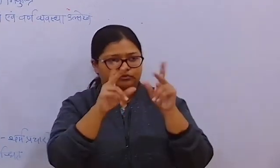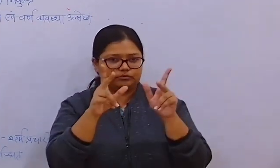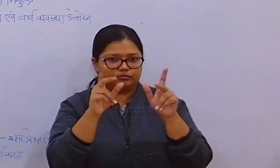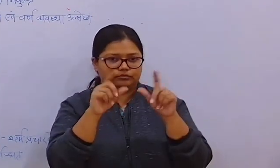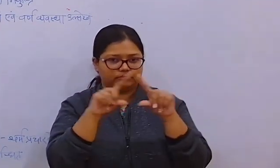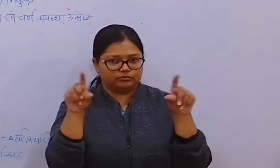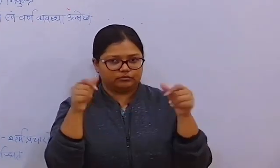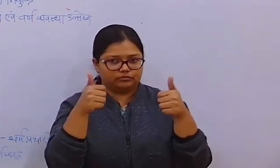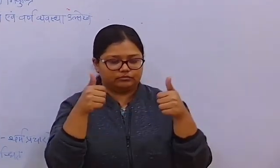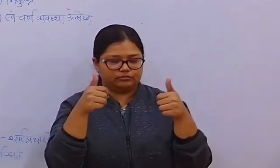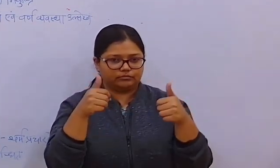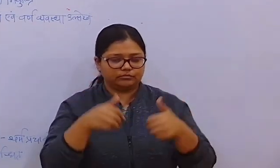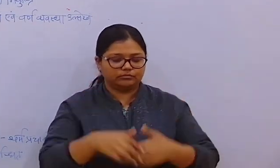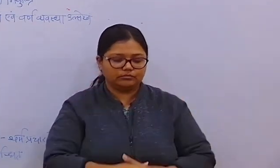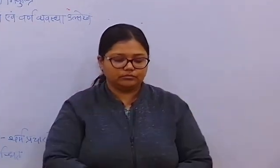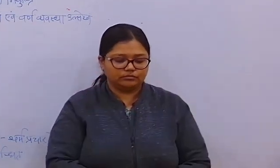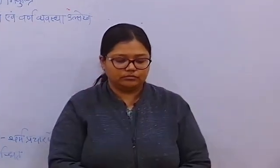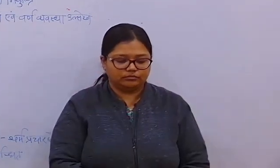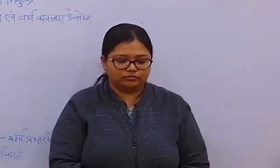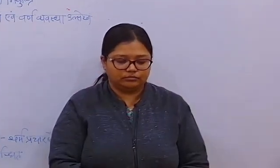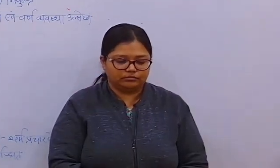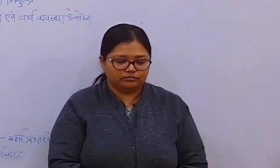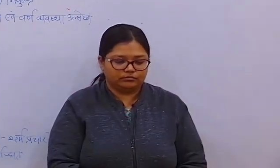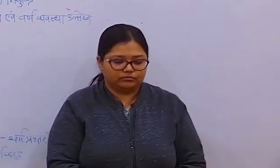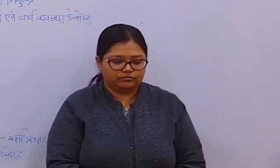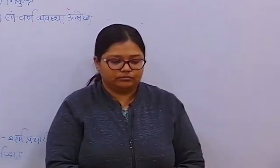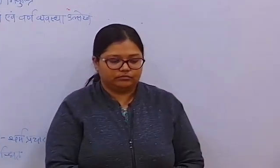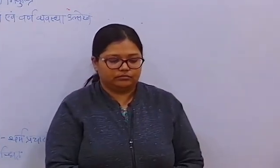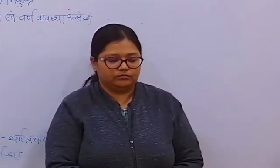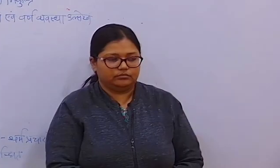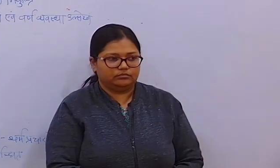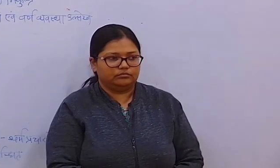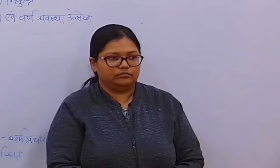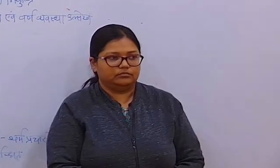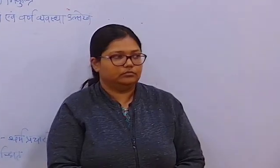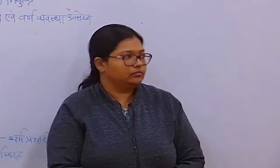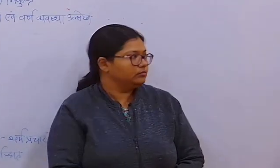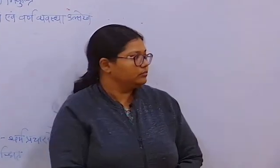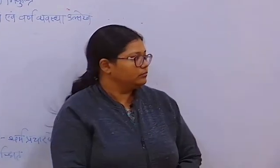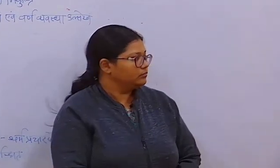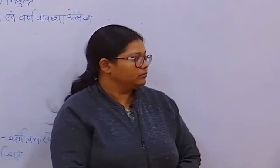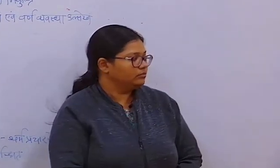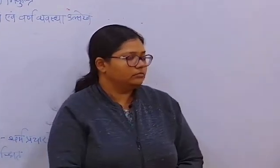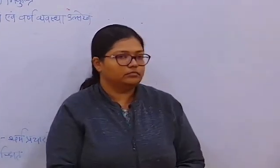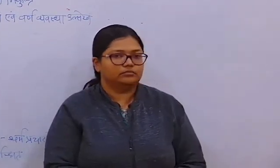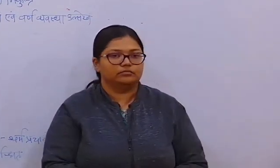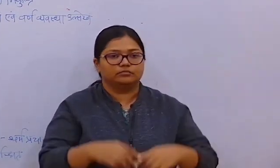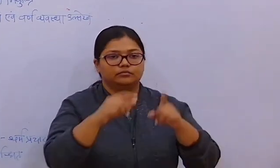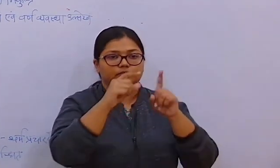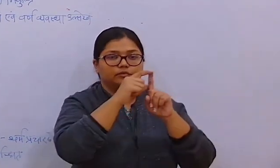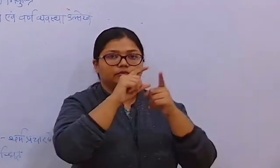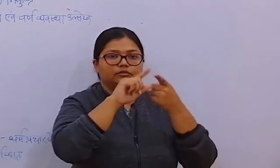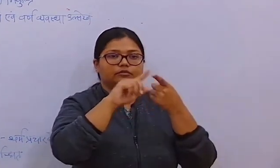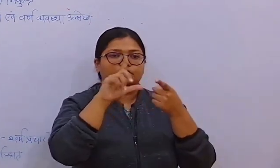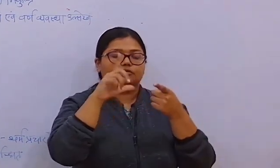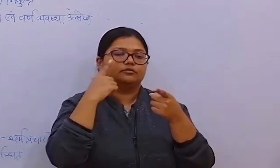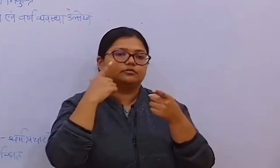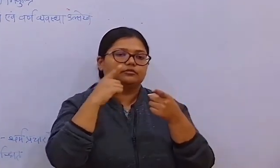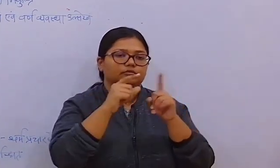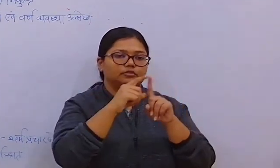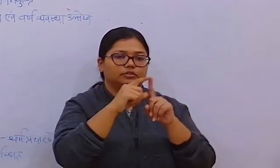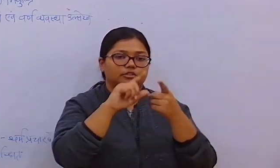ठीक है, हो गया सभी का? तीसरा लिखो दिल्ली मेरठ स्तंभ लेख, दिल्ली